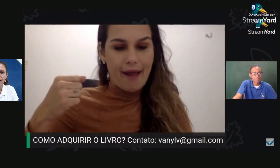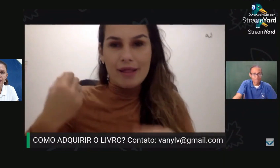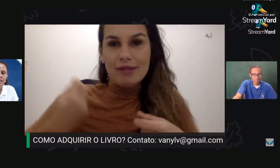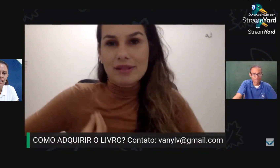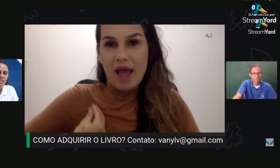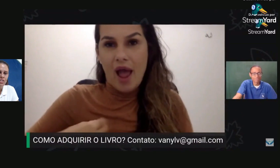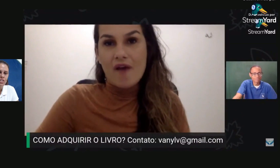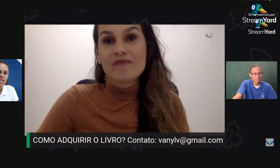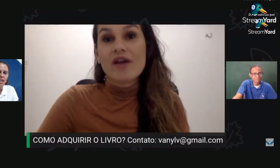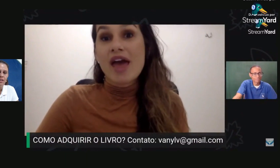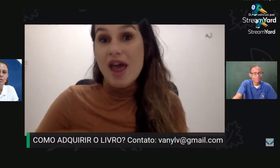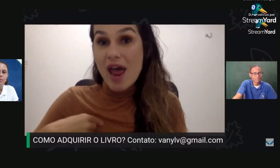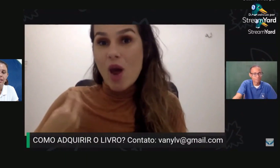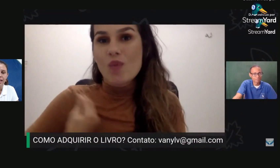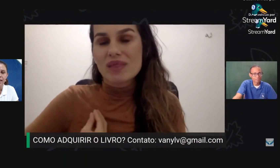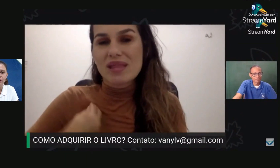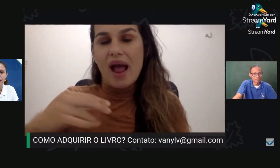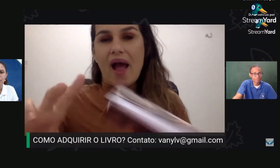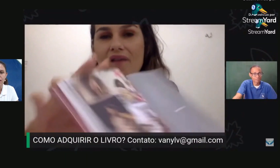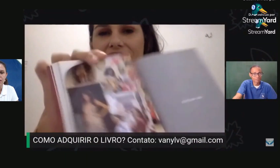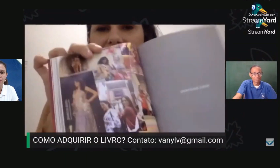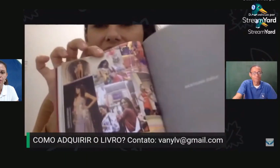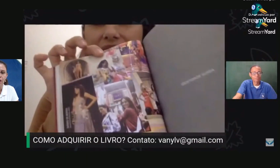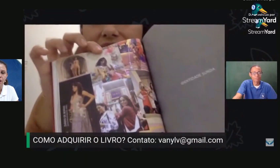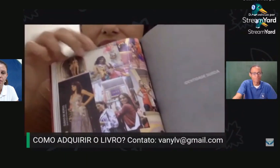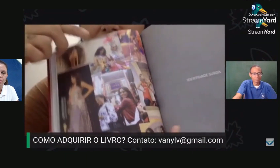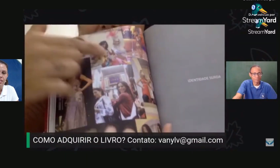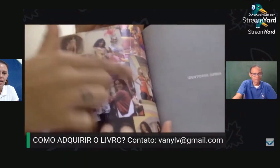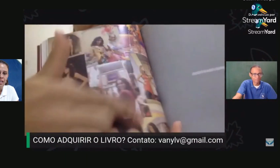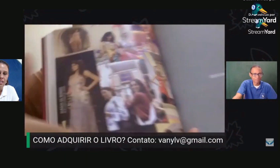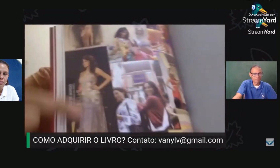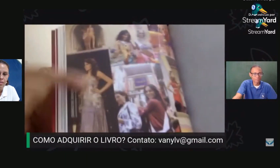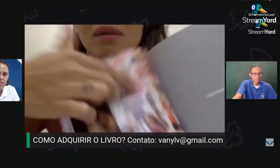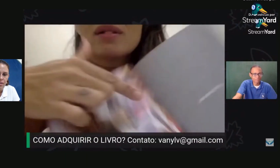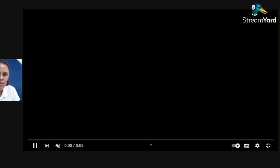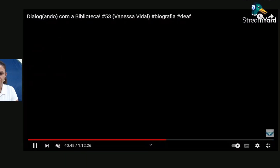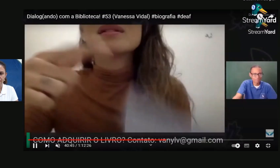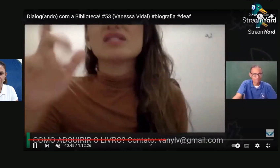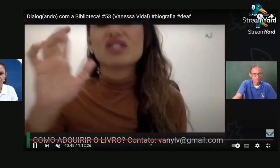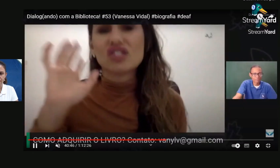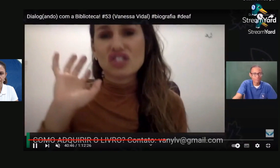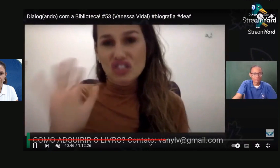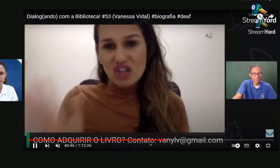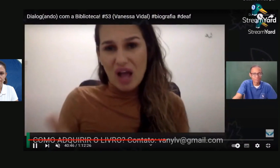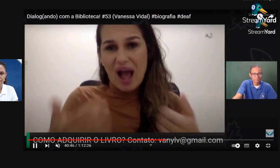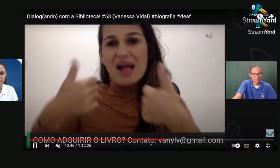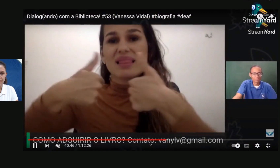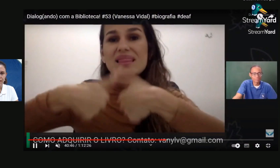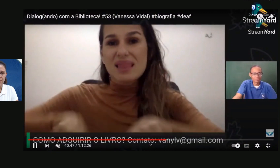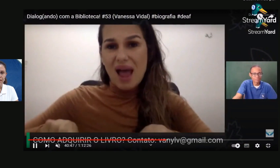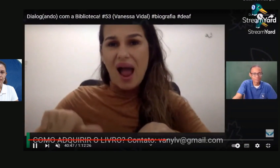ficou triste, né? Eu expliquei toda a situação, falei, olha, mostrei que a situação, né?